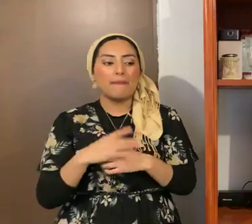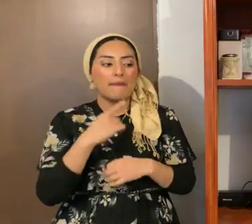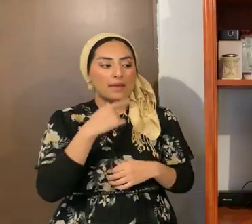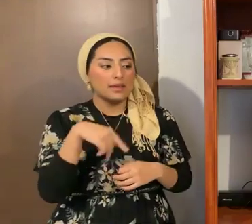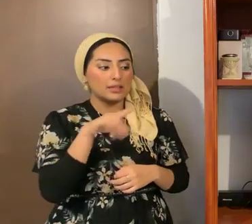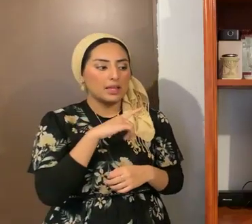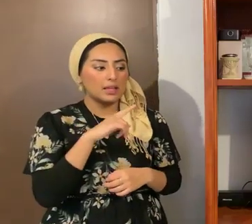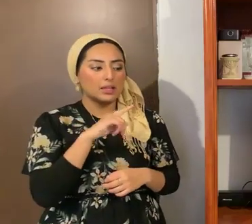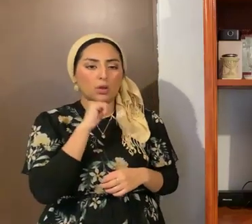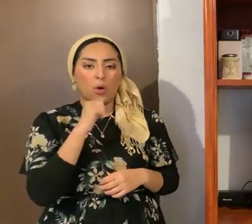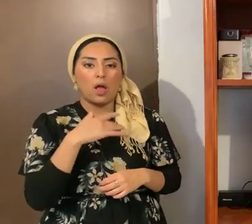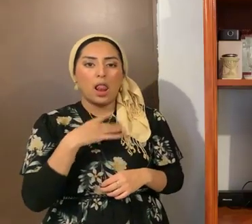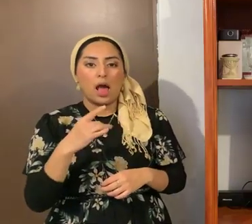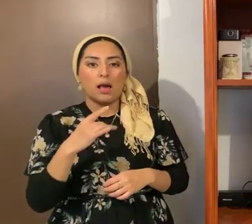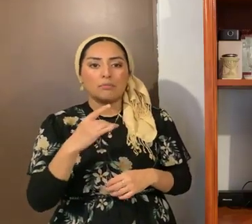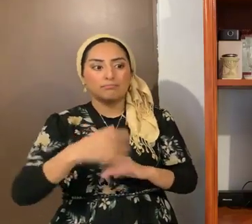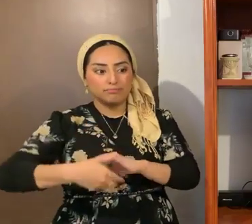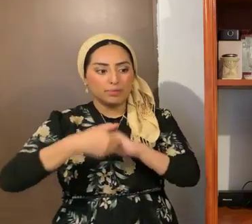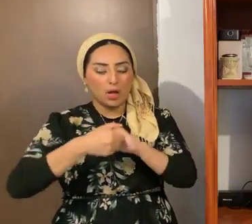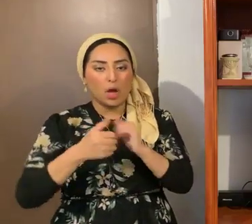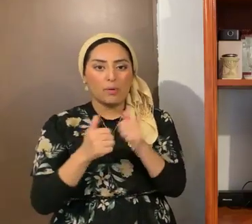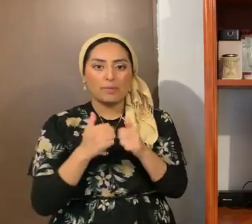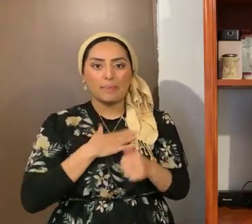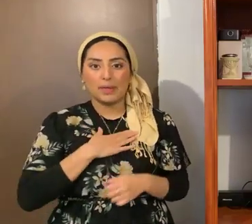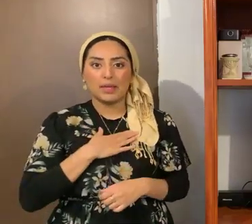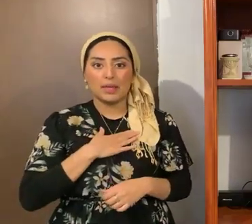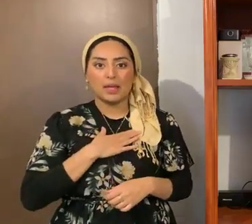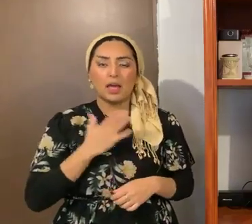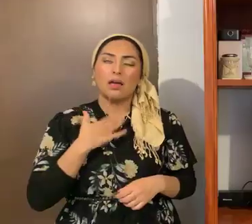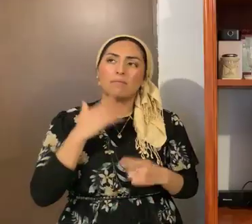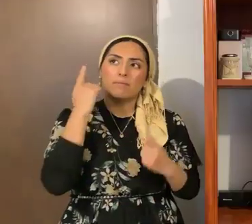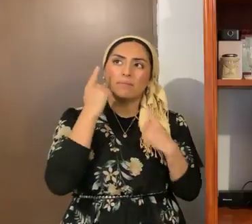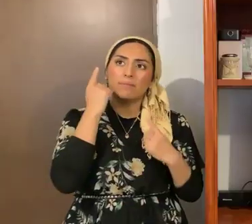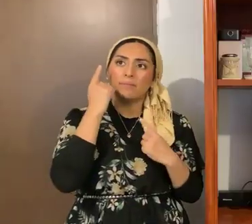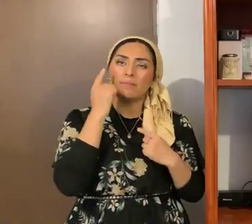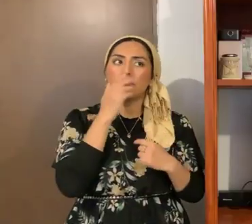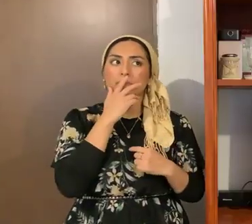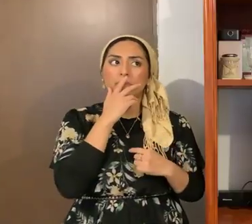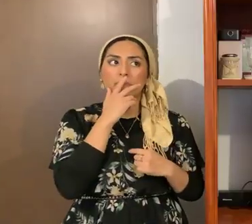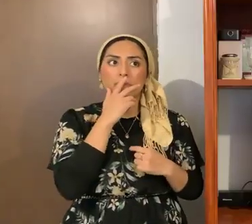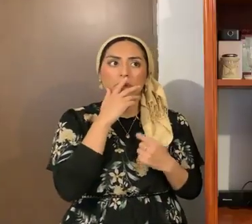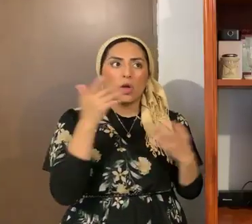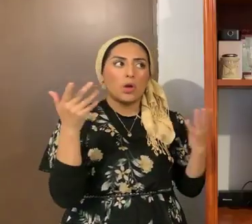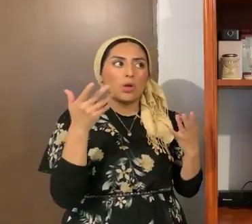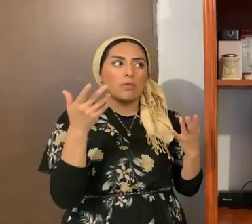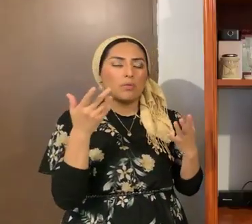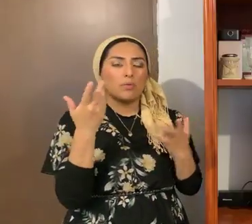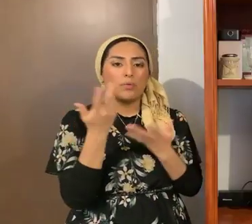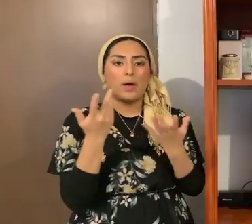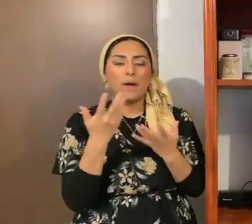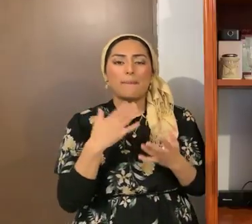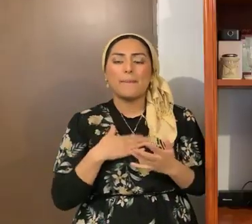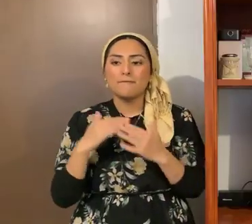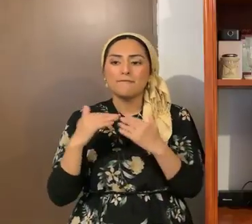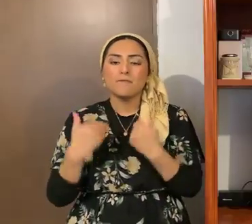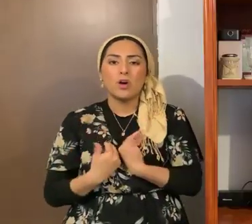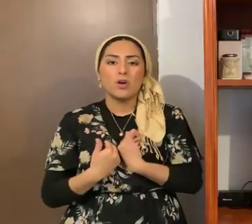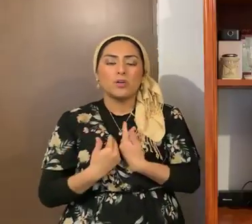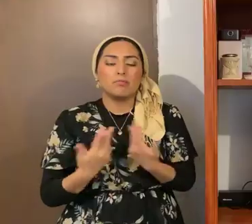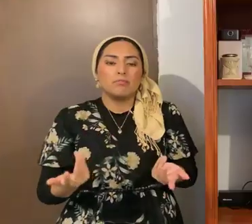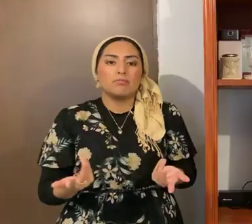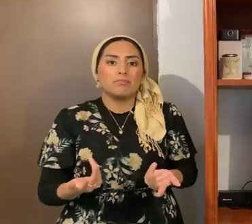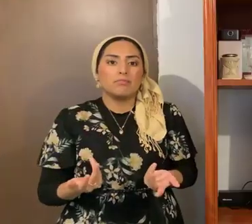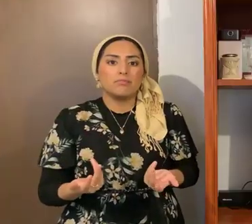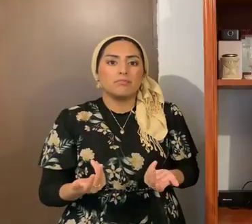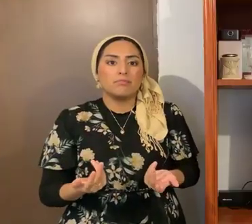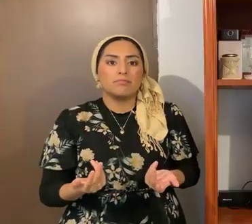no, ni siquiera me quieren saludar bien los de acá. Y digo, pero yo qué culpa tengo de que,